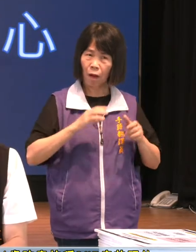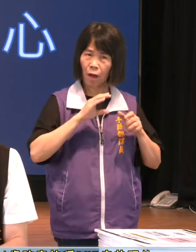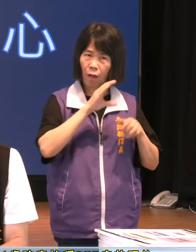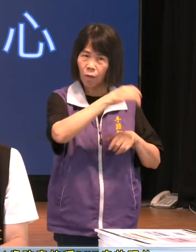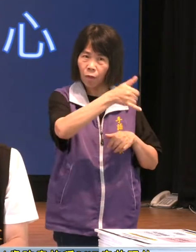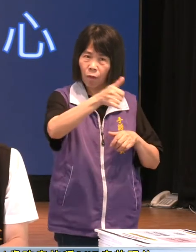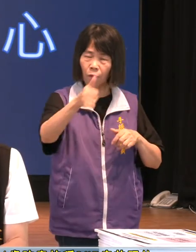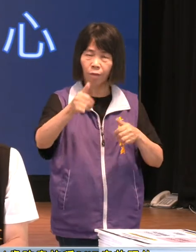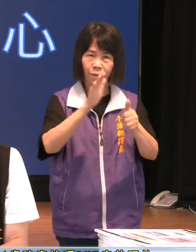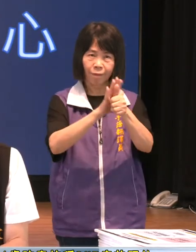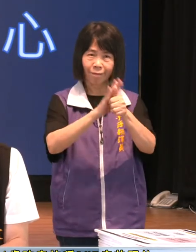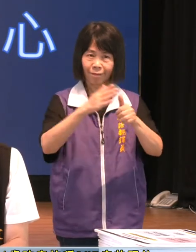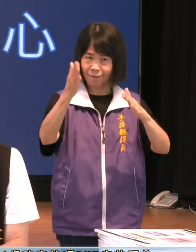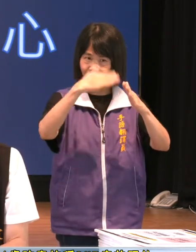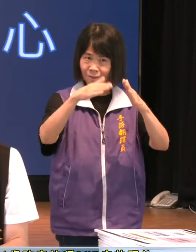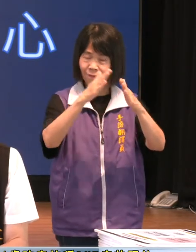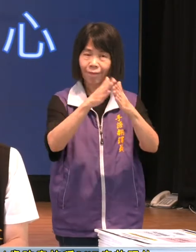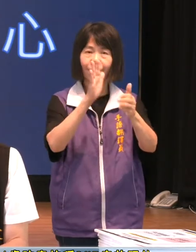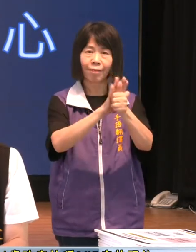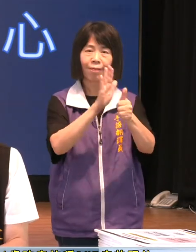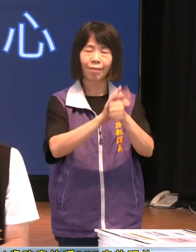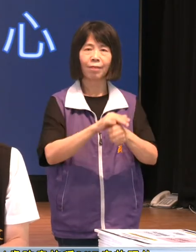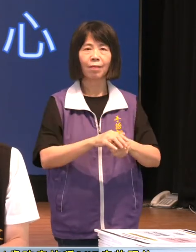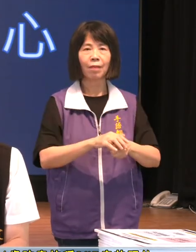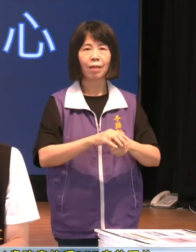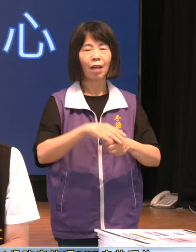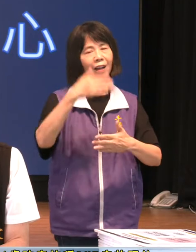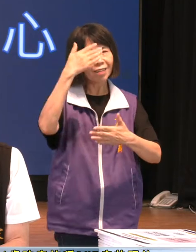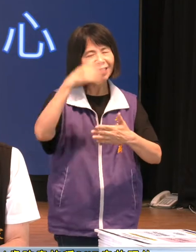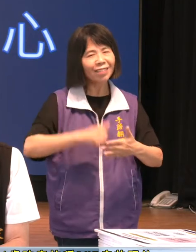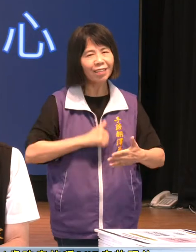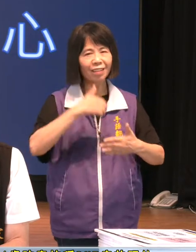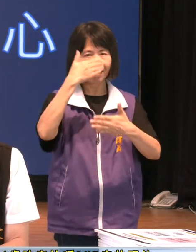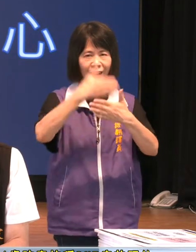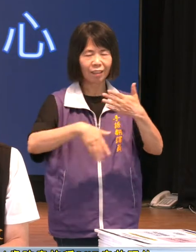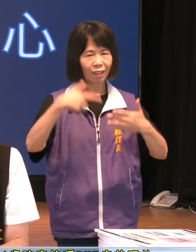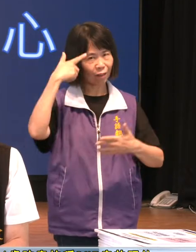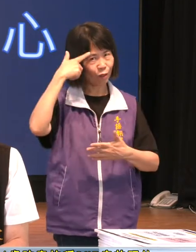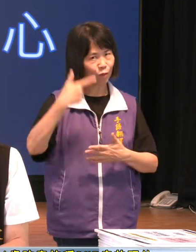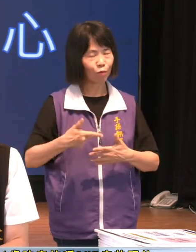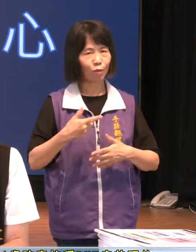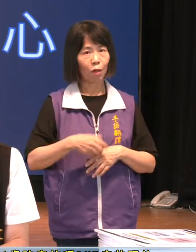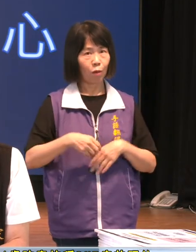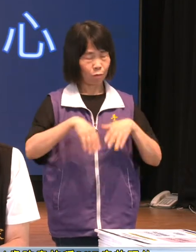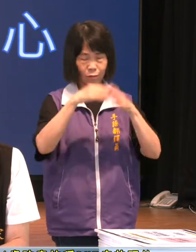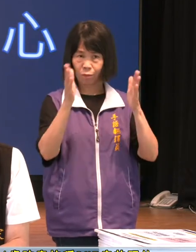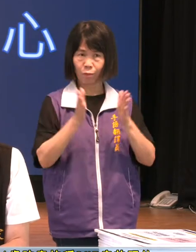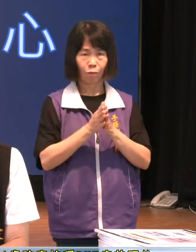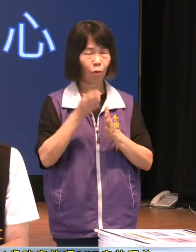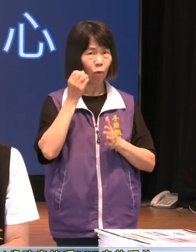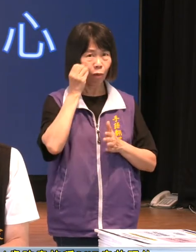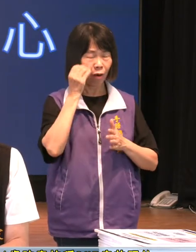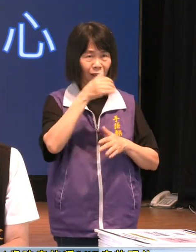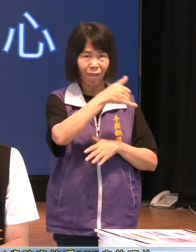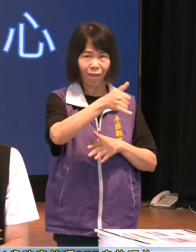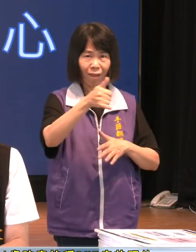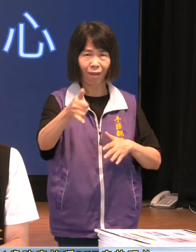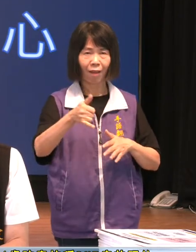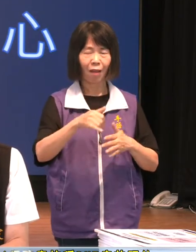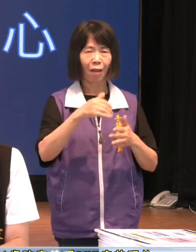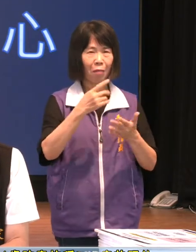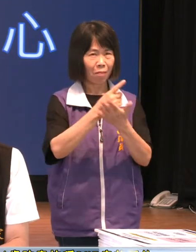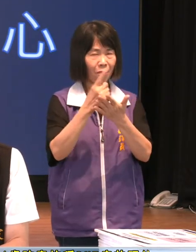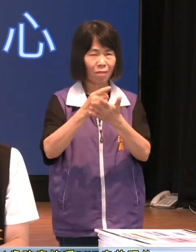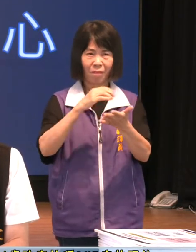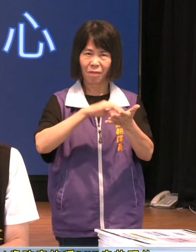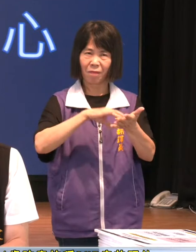校接种的时间其实被挤压到只有6天，那6天要跑完全县其实我想对每个医疗单